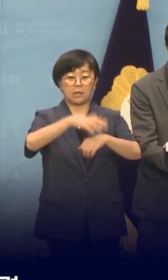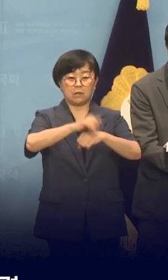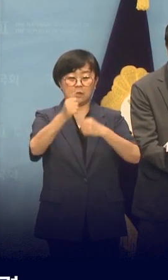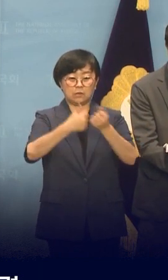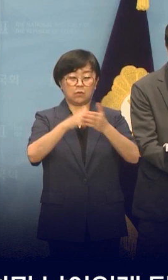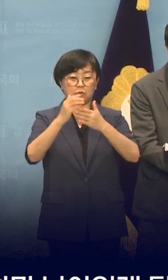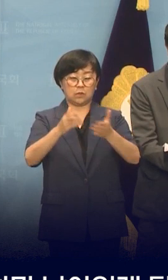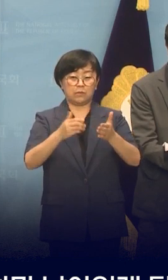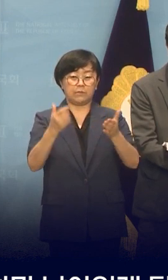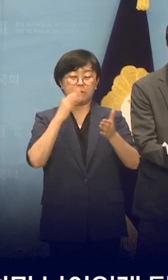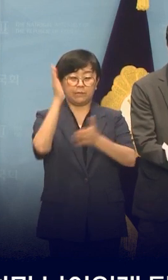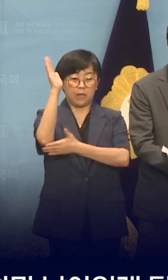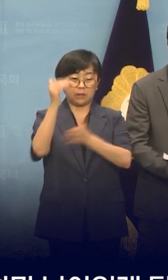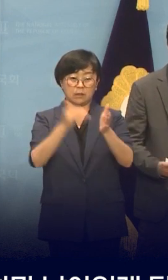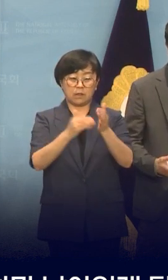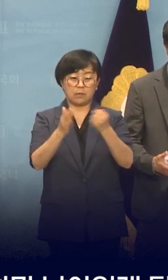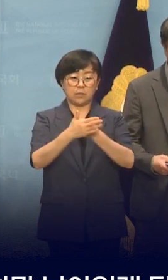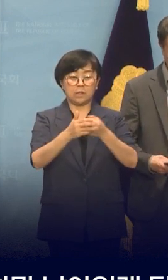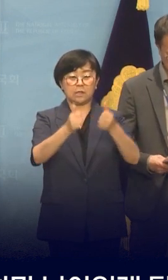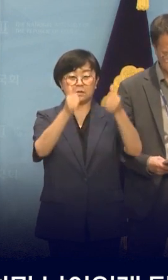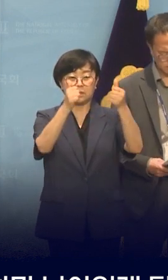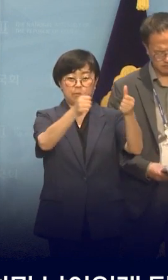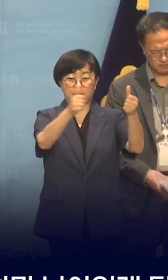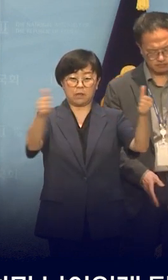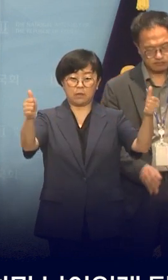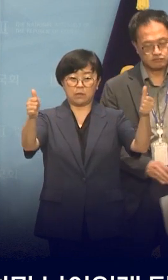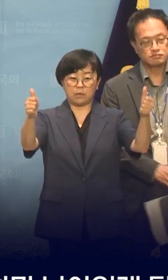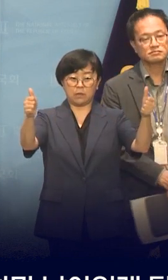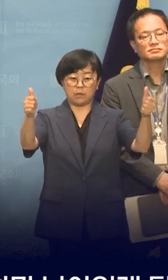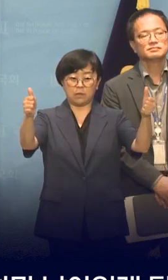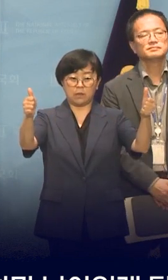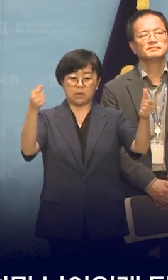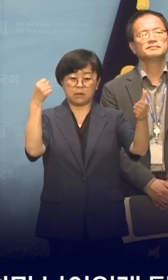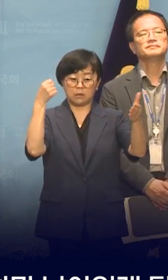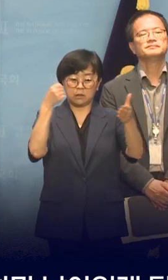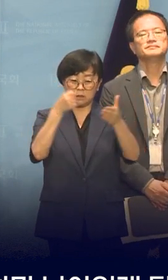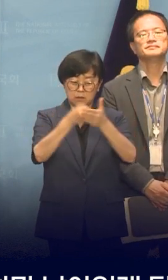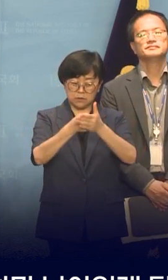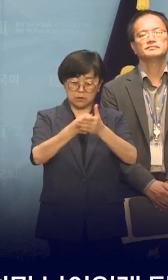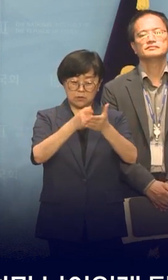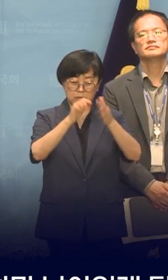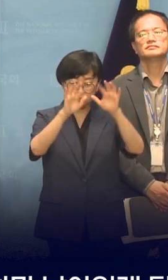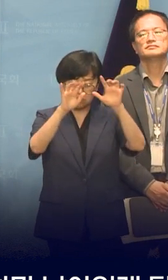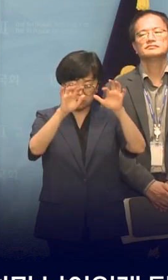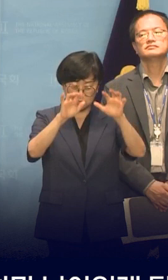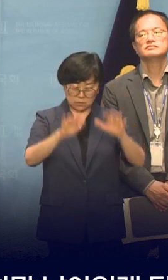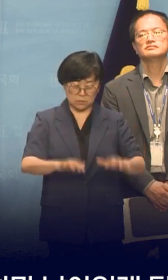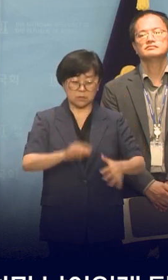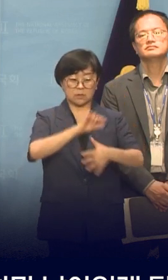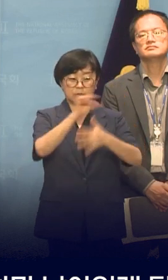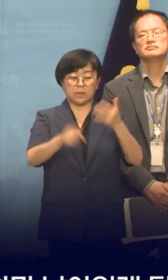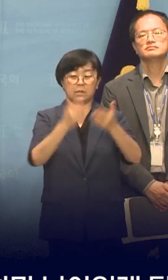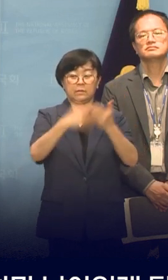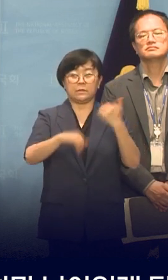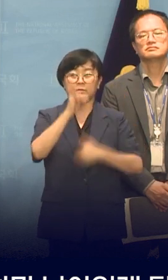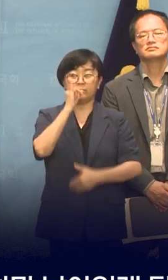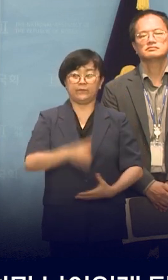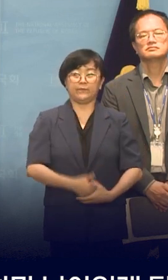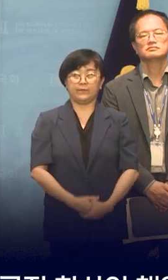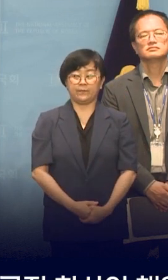변론이 종 결되면 헌법재판관들의 평의와 결정문 작성 절차만 남아있게